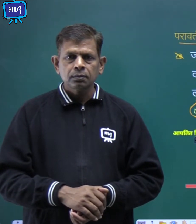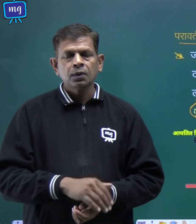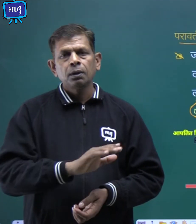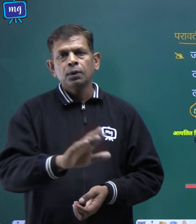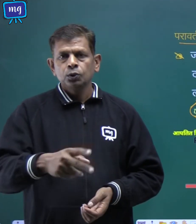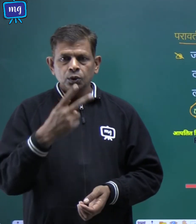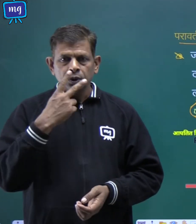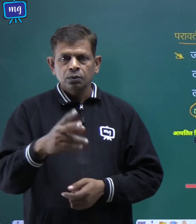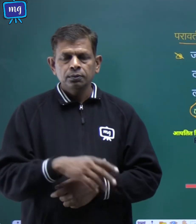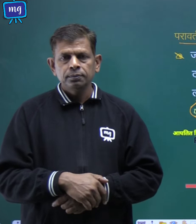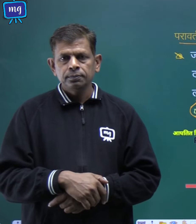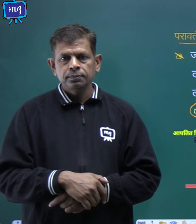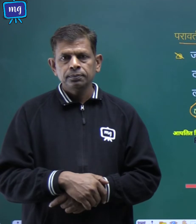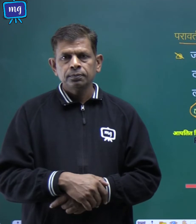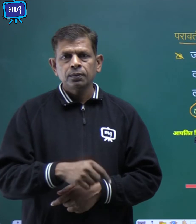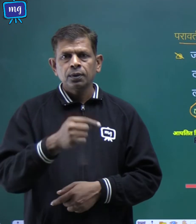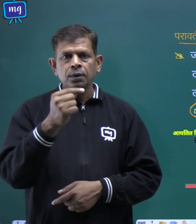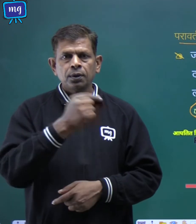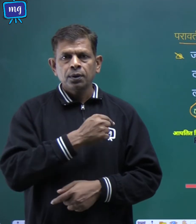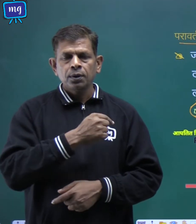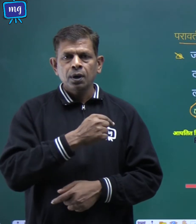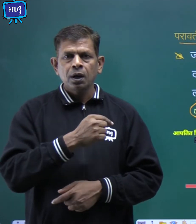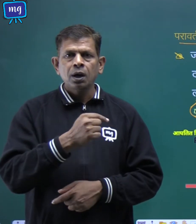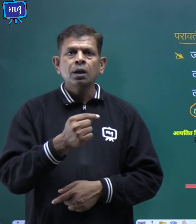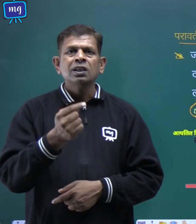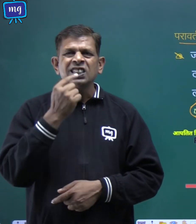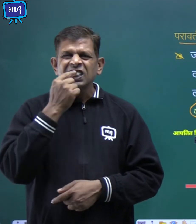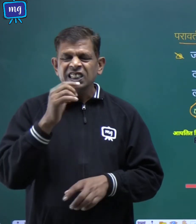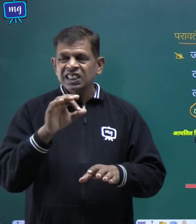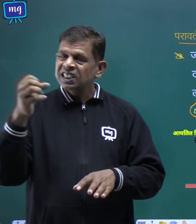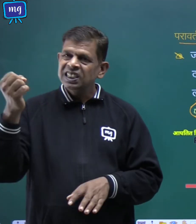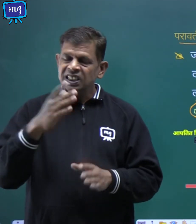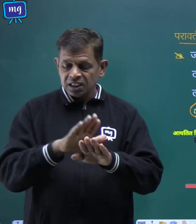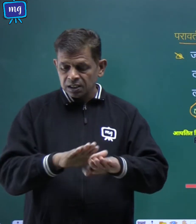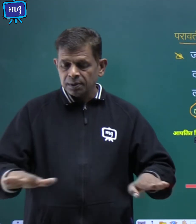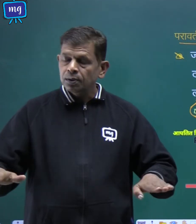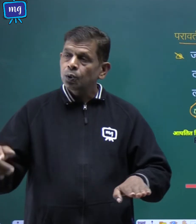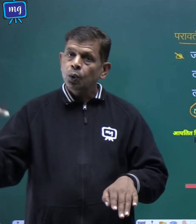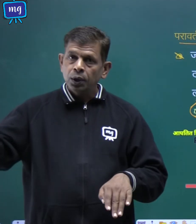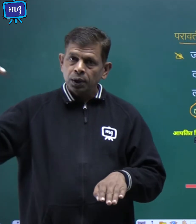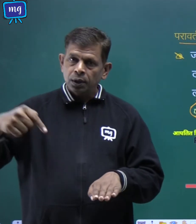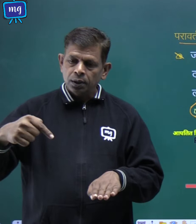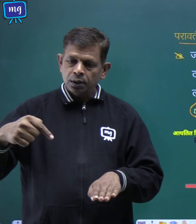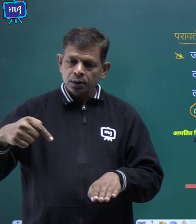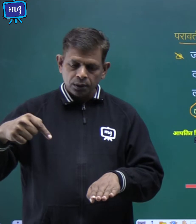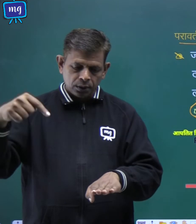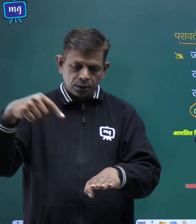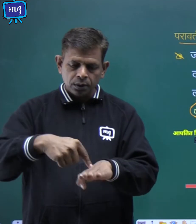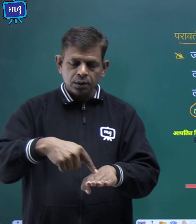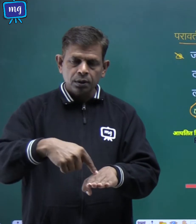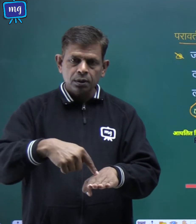बच्चों देखिए, यहाँ दर्पण पर जो किरण टकरा रही